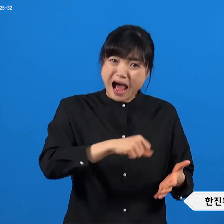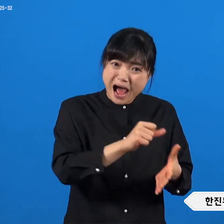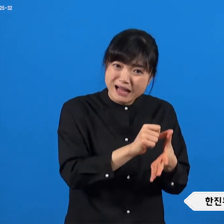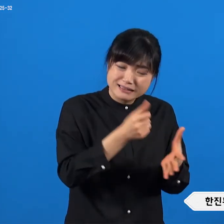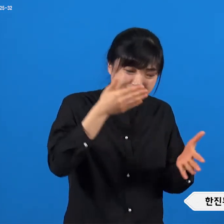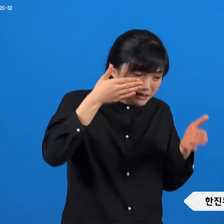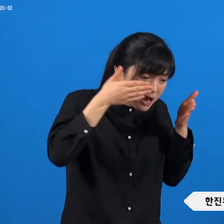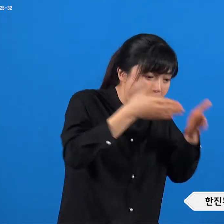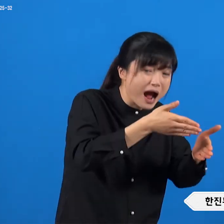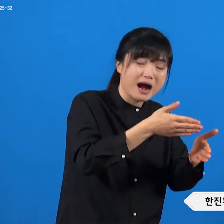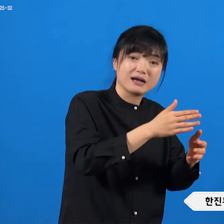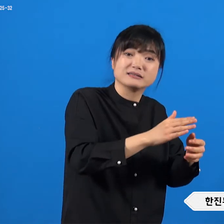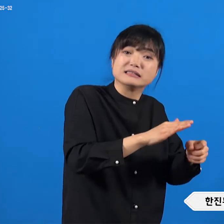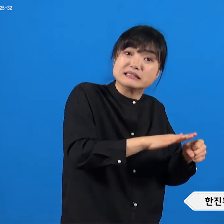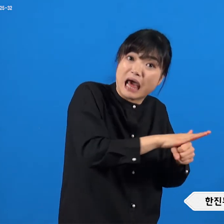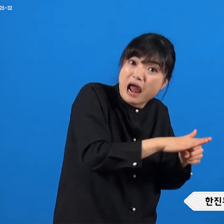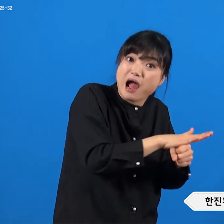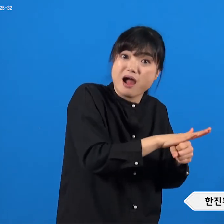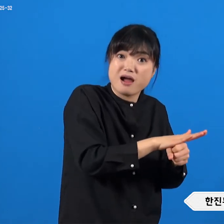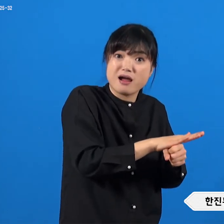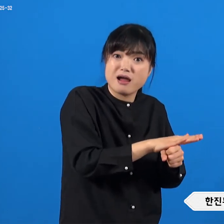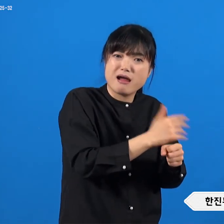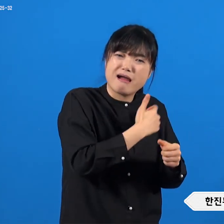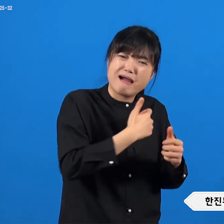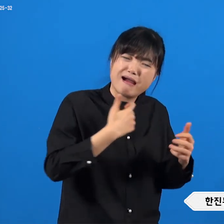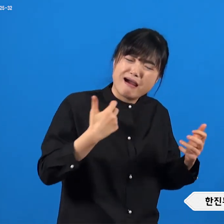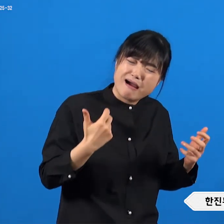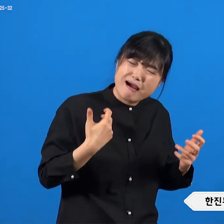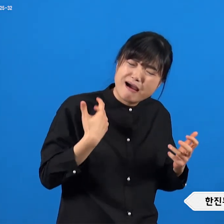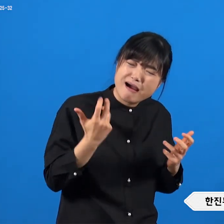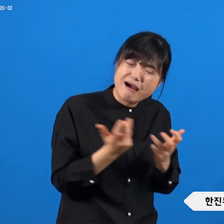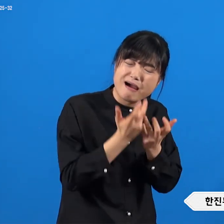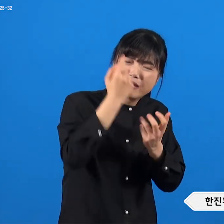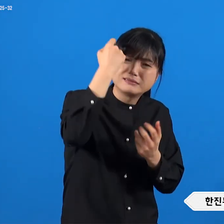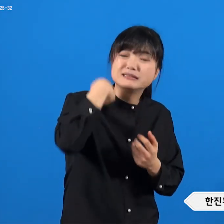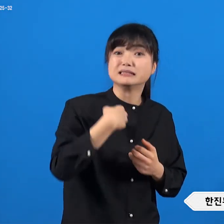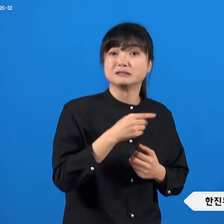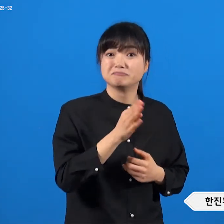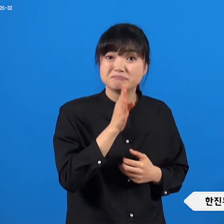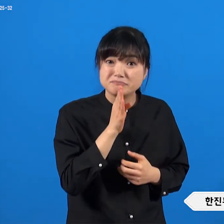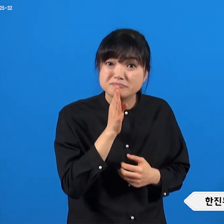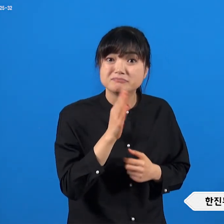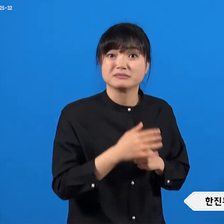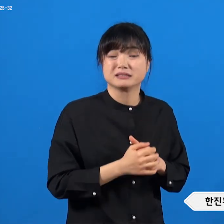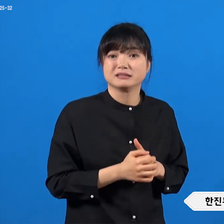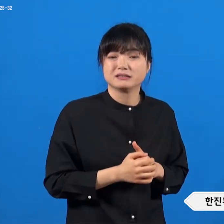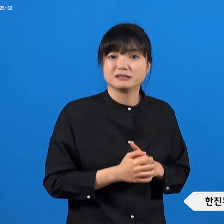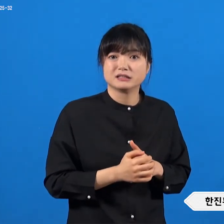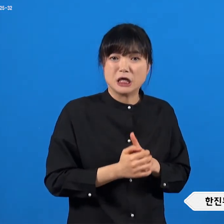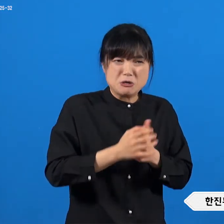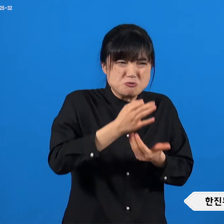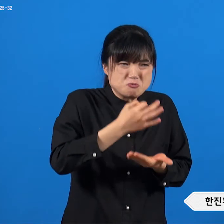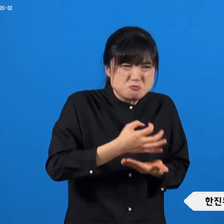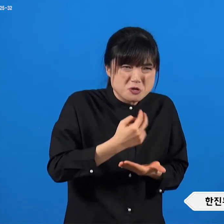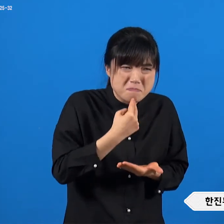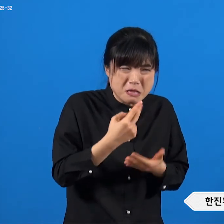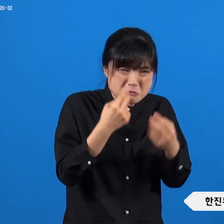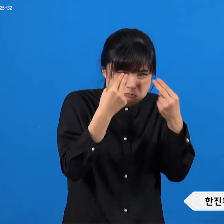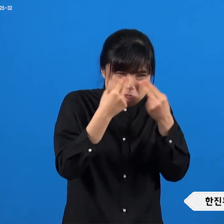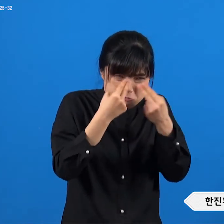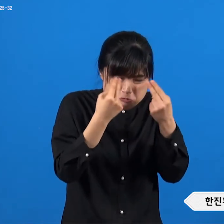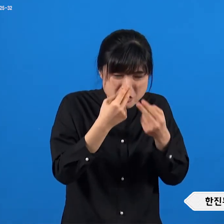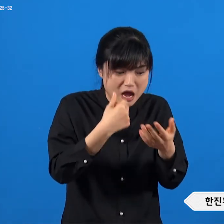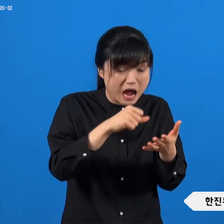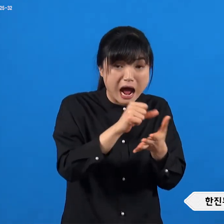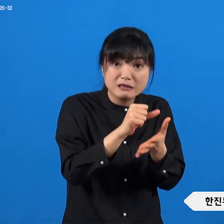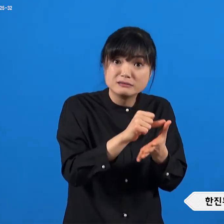아들을 향하는 그 아버지의 사랑이 한가득 느껴지지 않습니까? 이 유산만 잔뜩 노리고